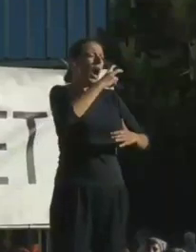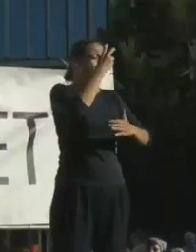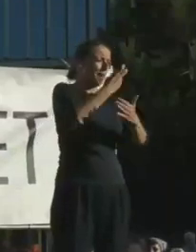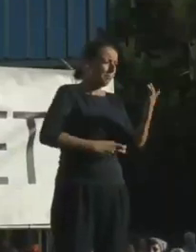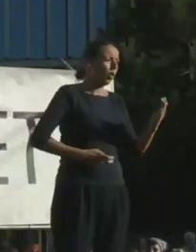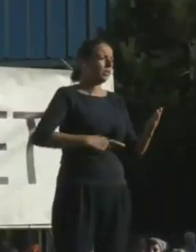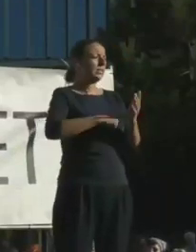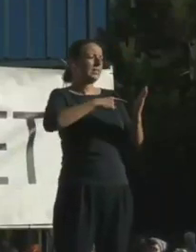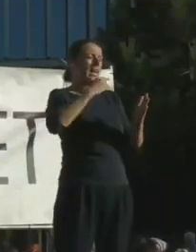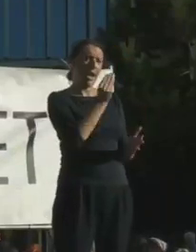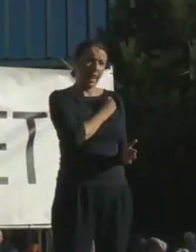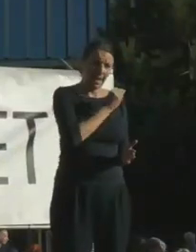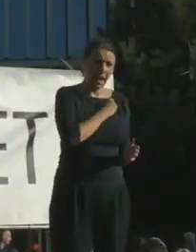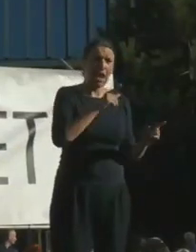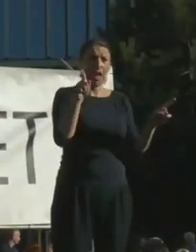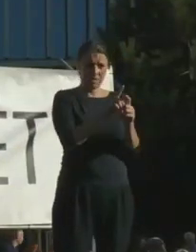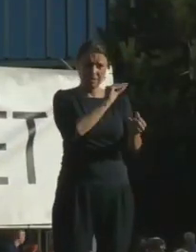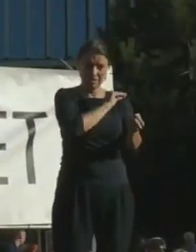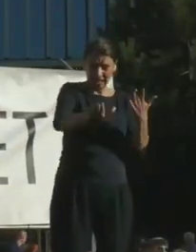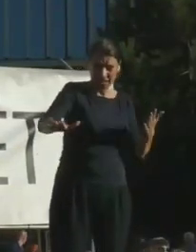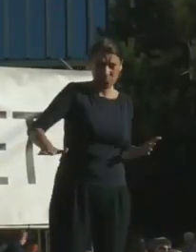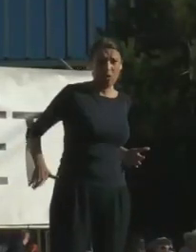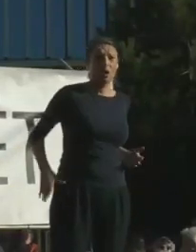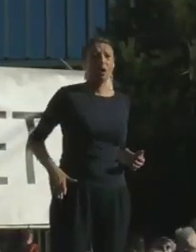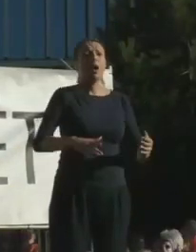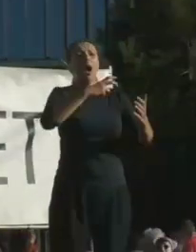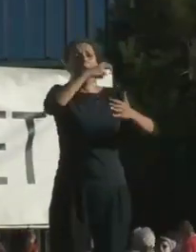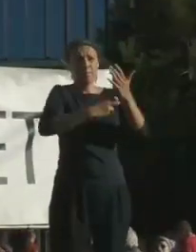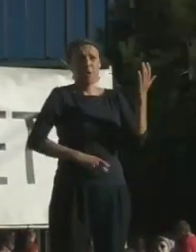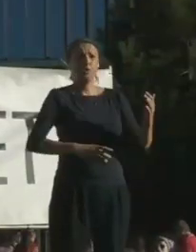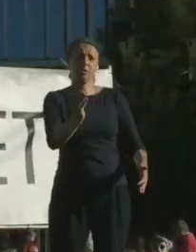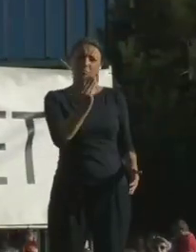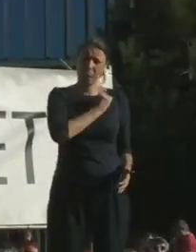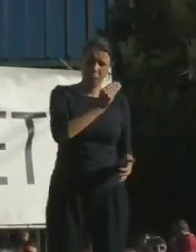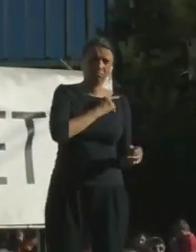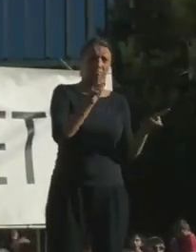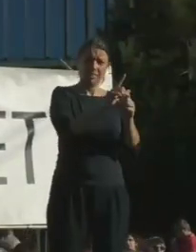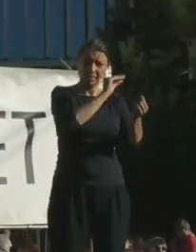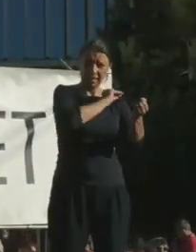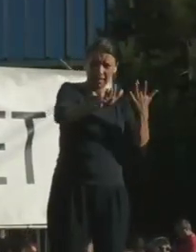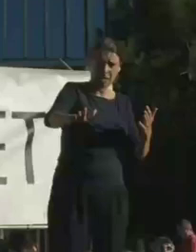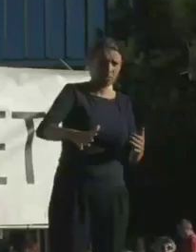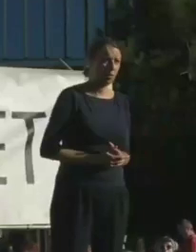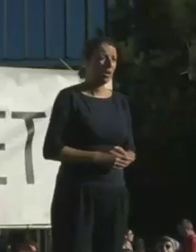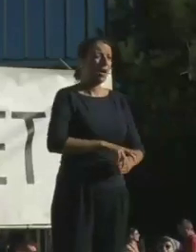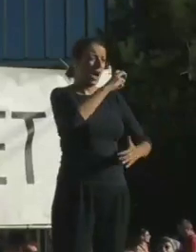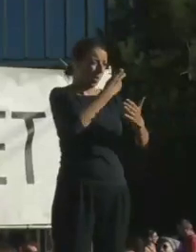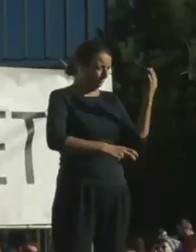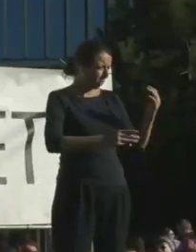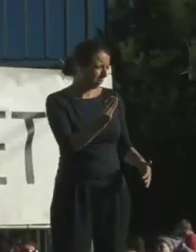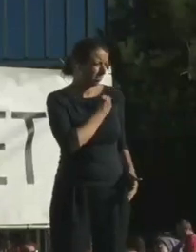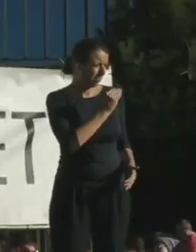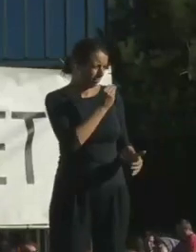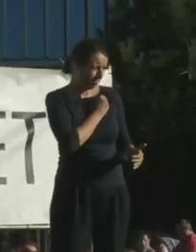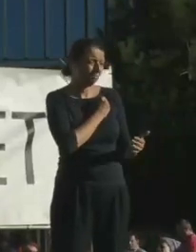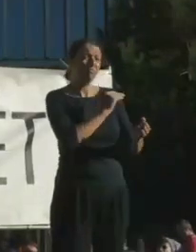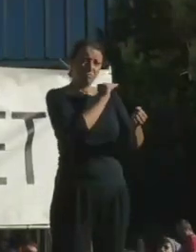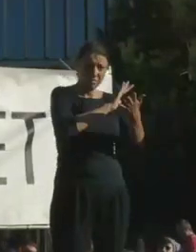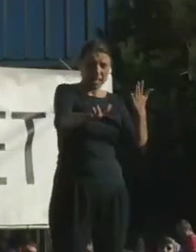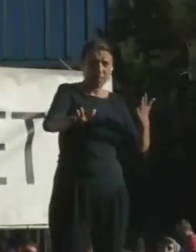i darmowa! Aborcja legalna i darmowa! Aborcja legalna